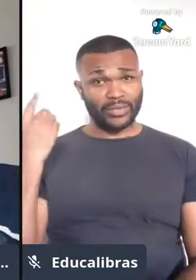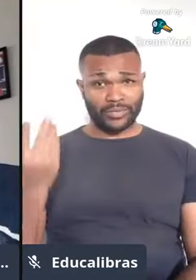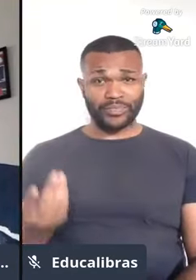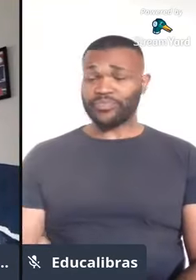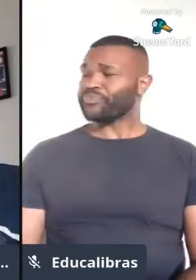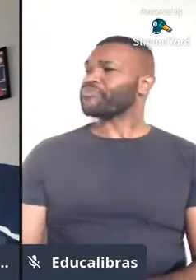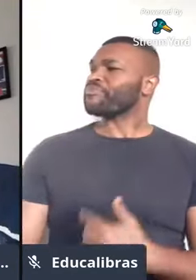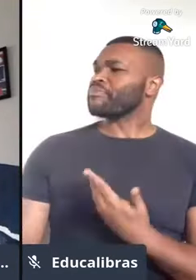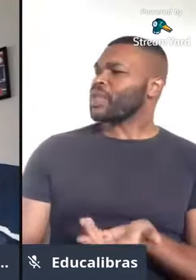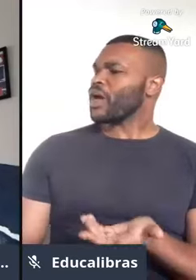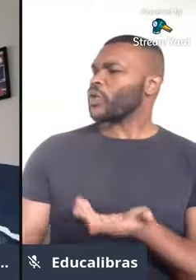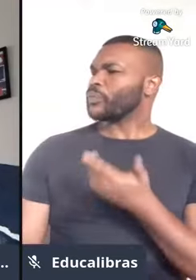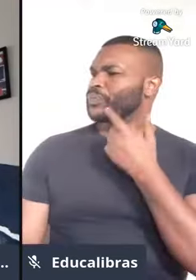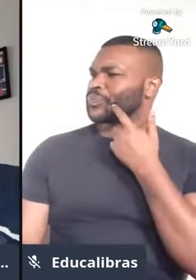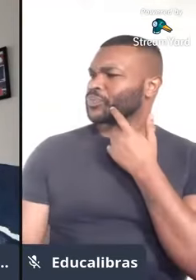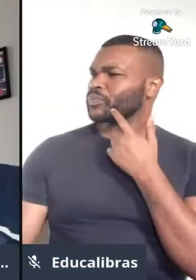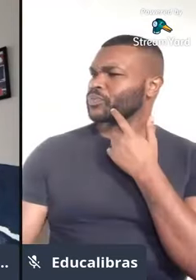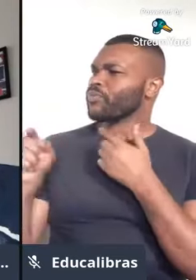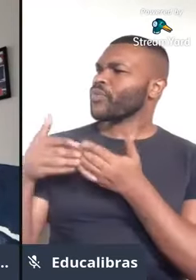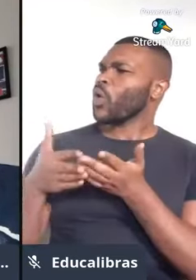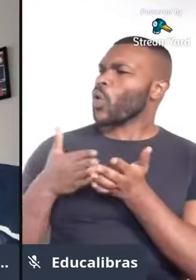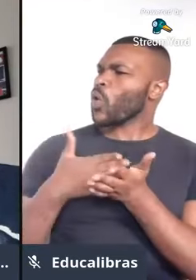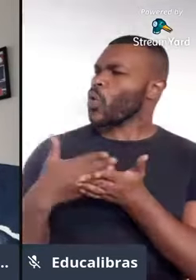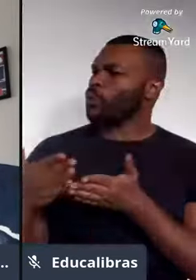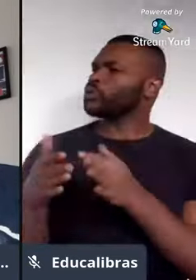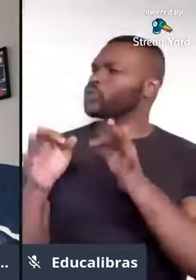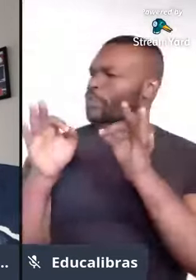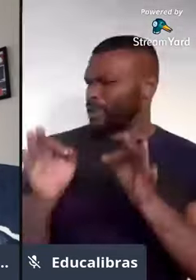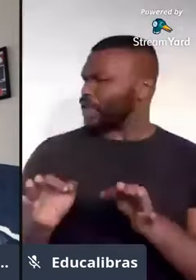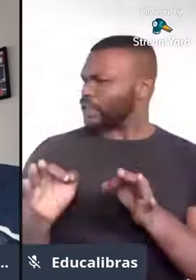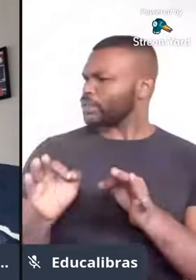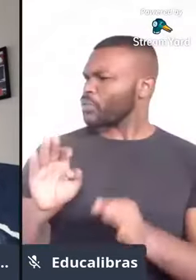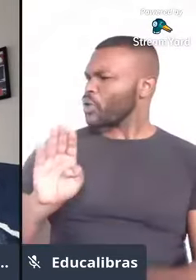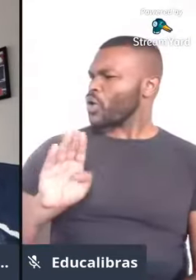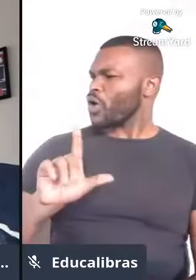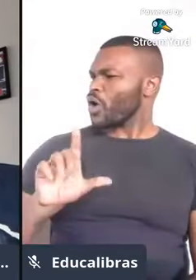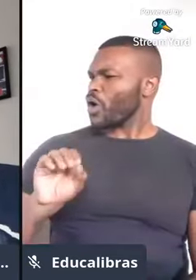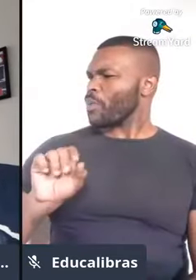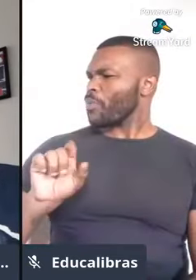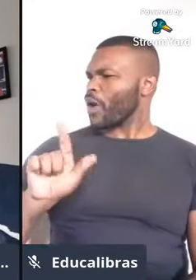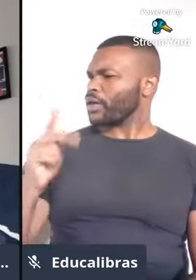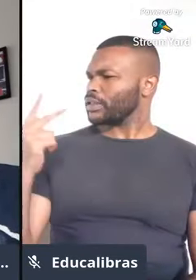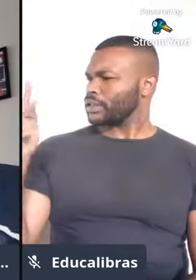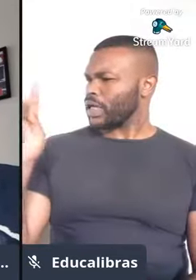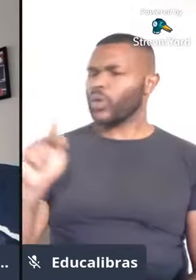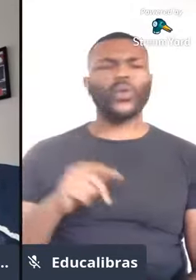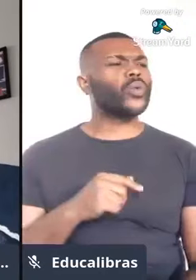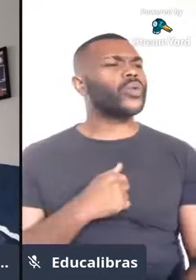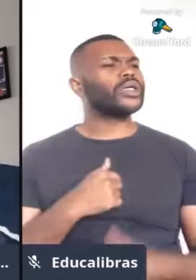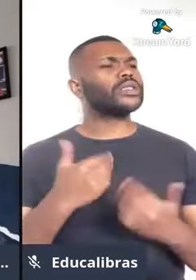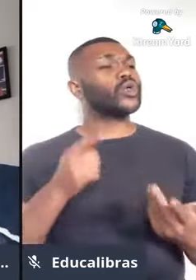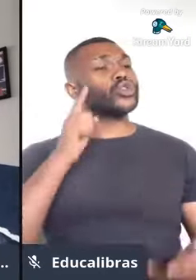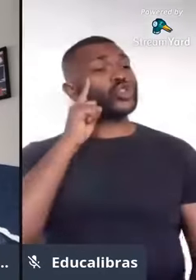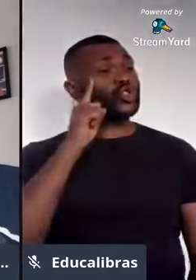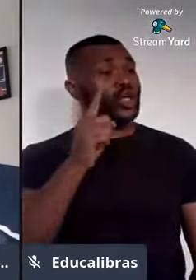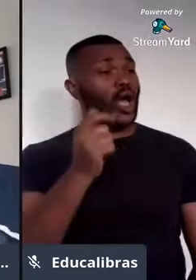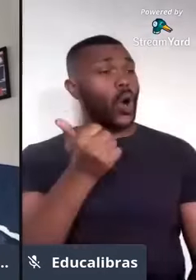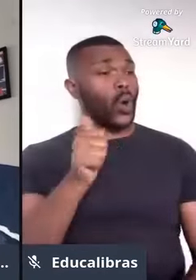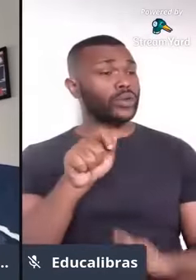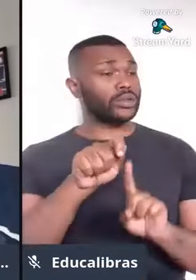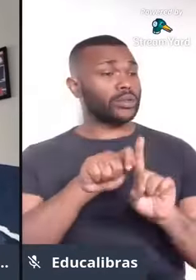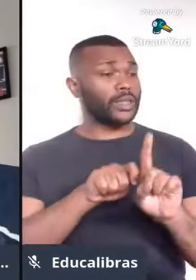então, quando que você começou mesmo o seu blog? O blog entrou no ar no dia 11 de